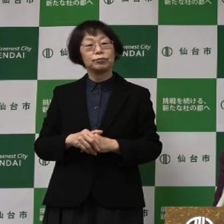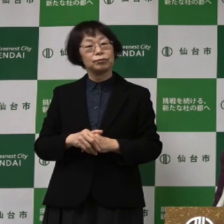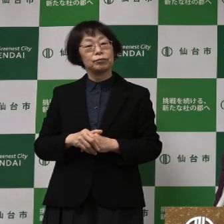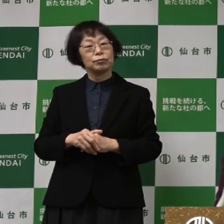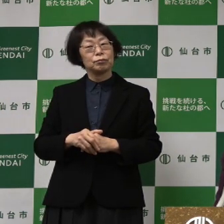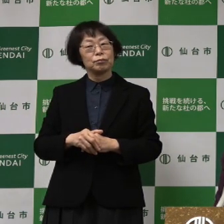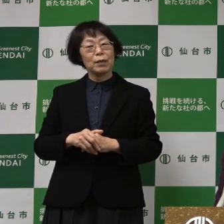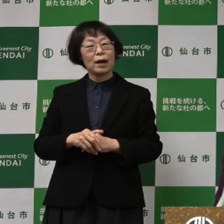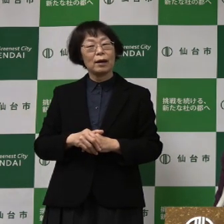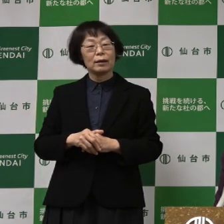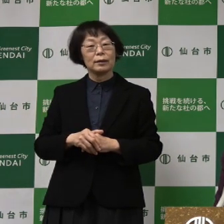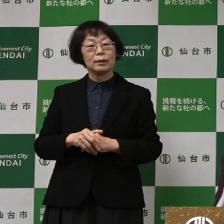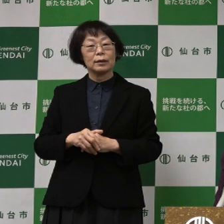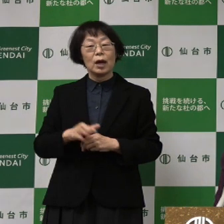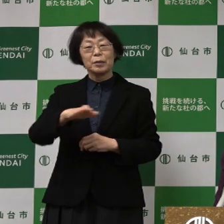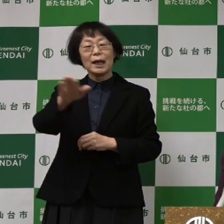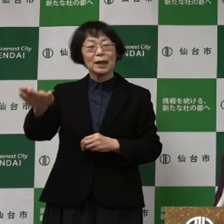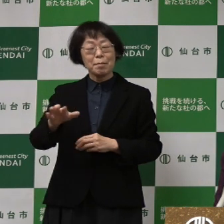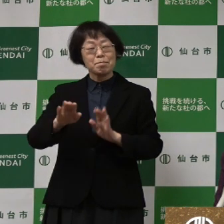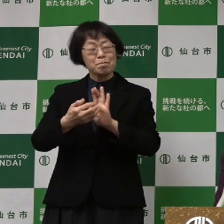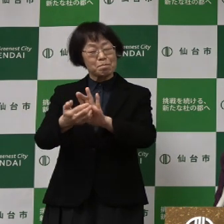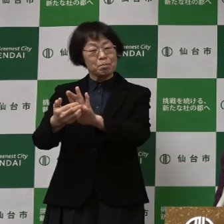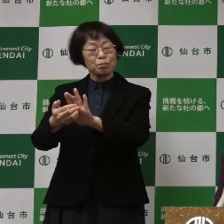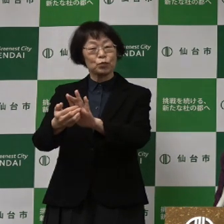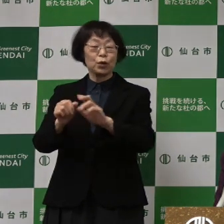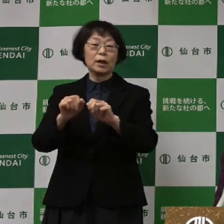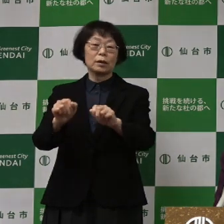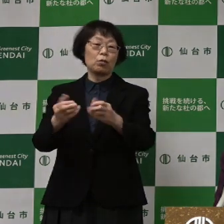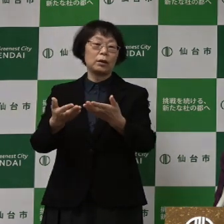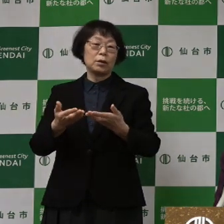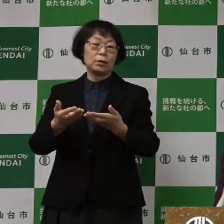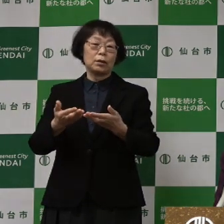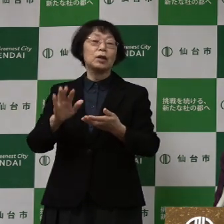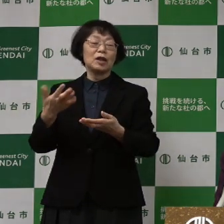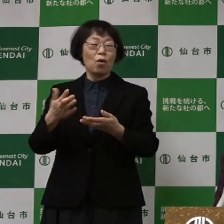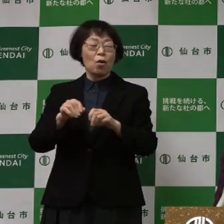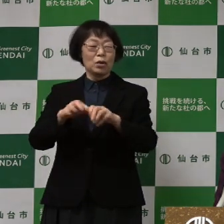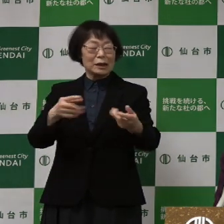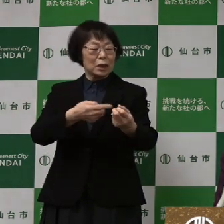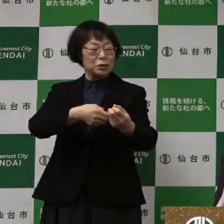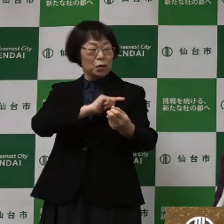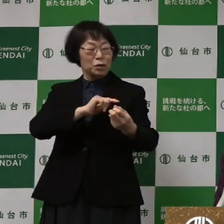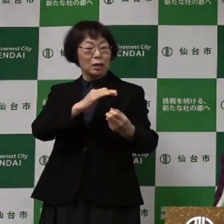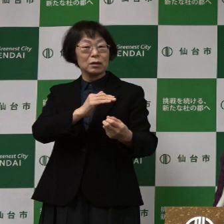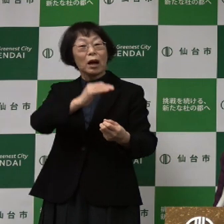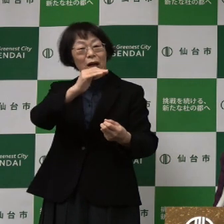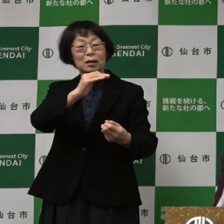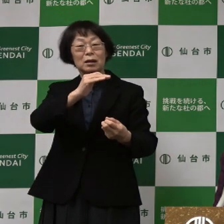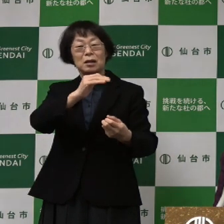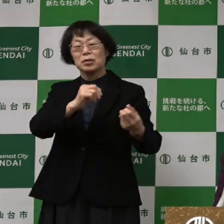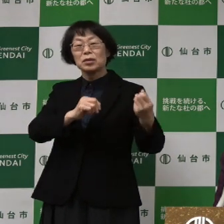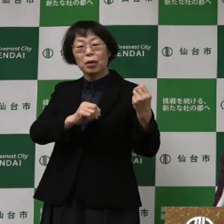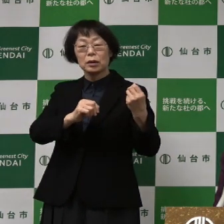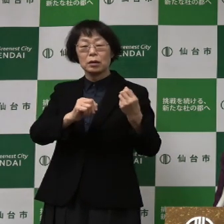まあ、それぞれ皆さん対応を取っていただいているのでしょうけれども、感染力が高いというこ